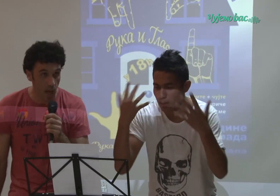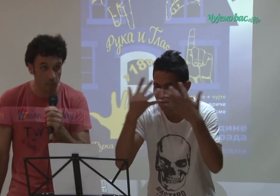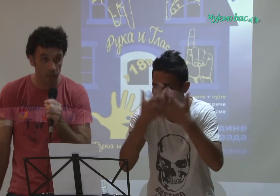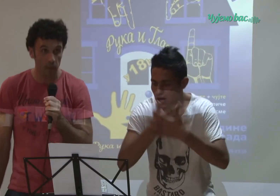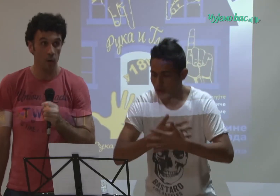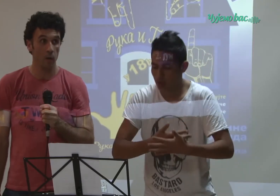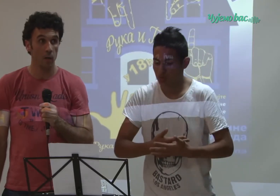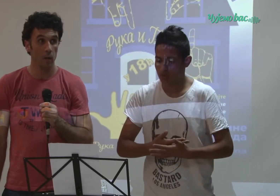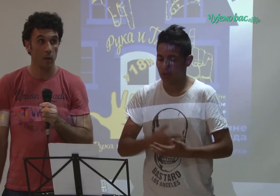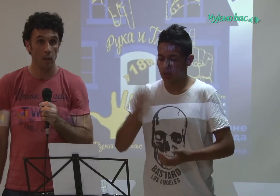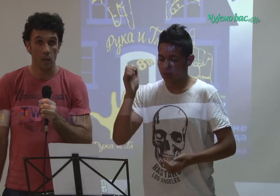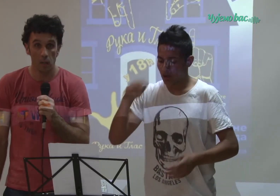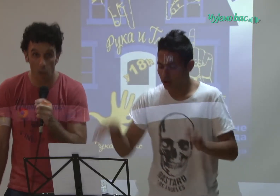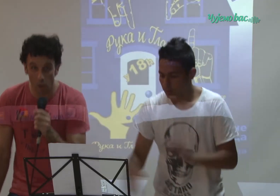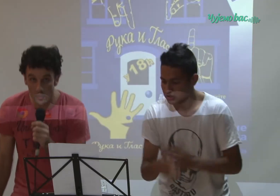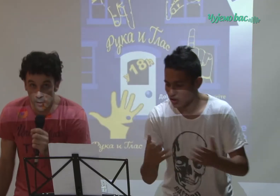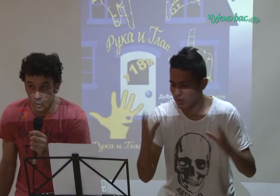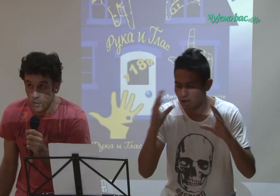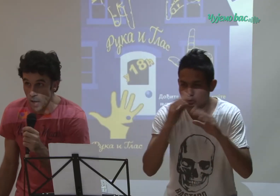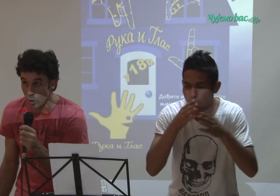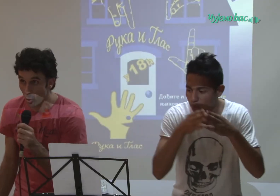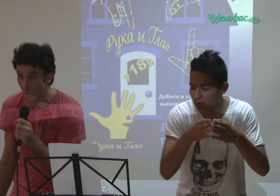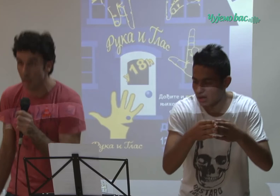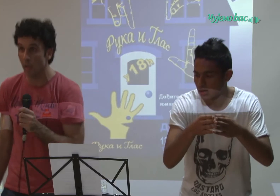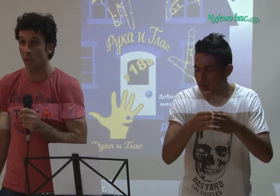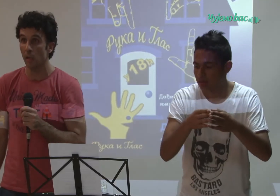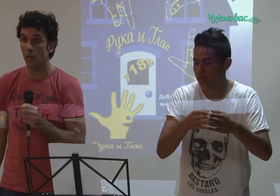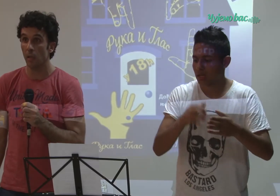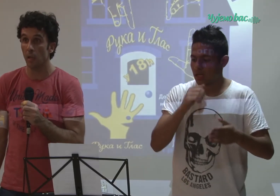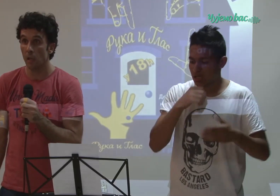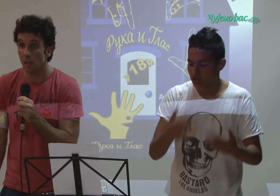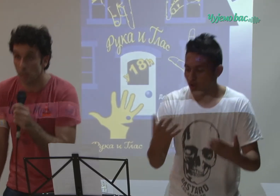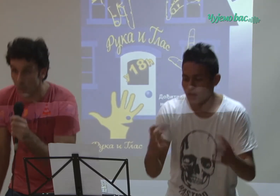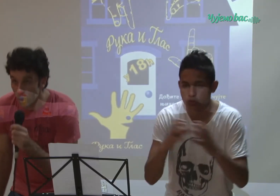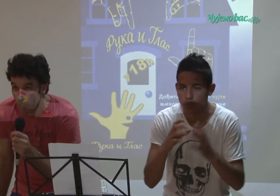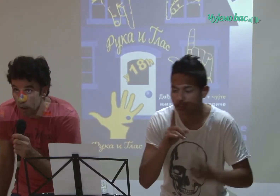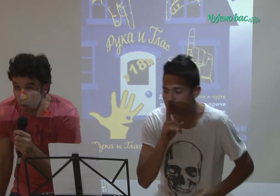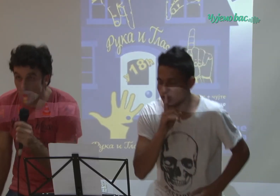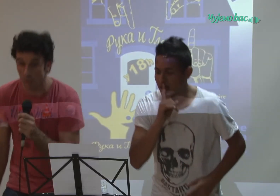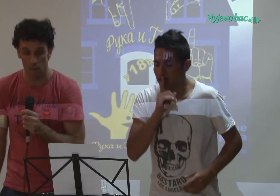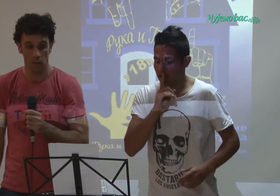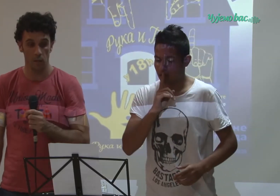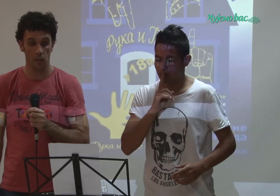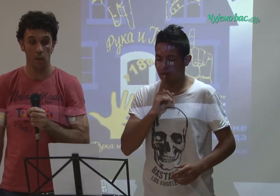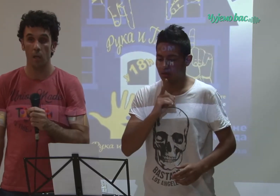ovaj tamni veo, da odem iz ovog mračnog kutka, iz ove sobe